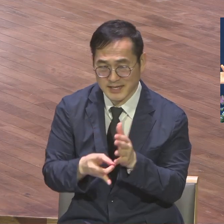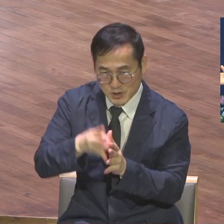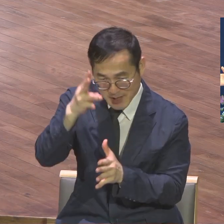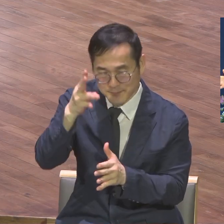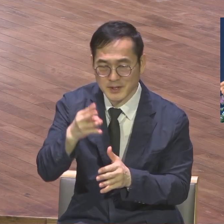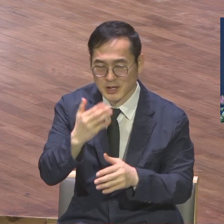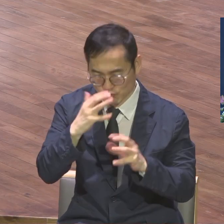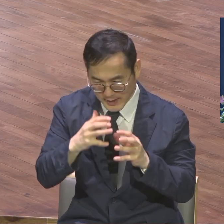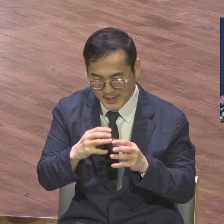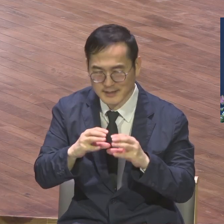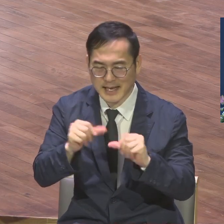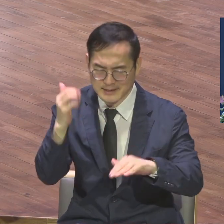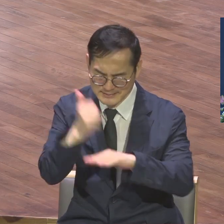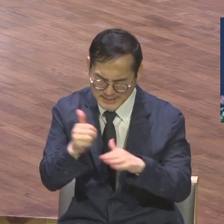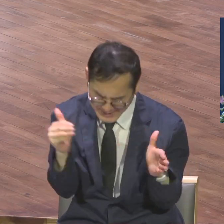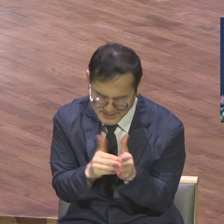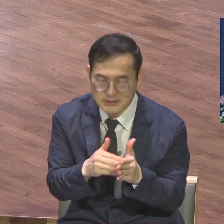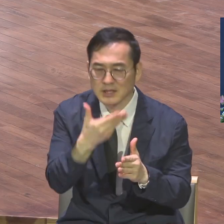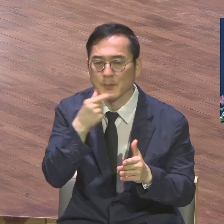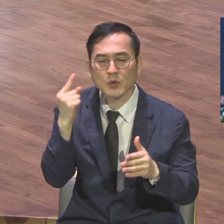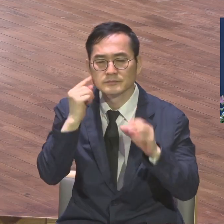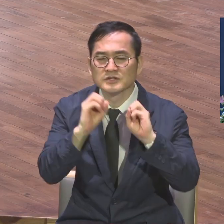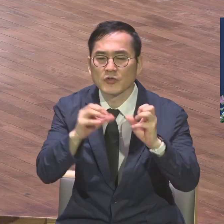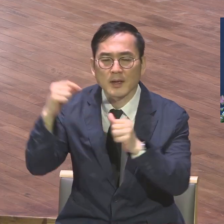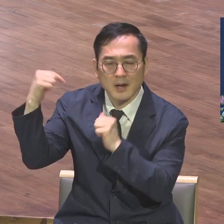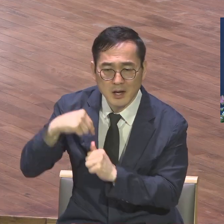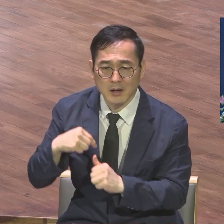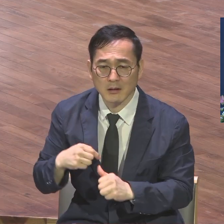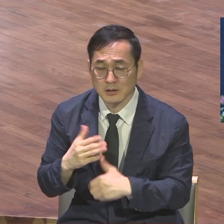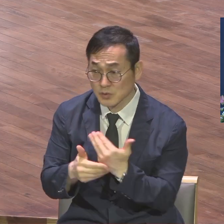땅끝까지 이 사랑 전거해라.